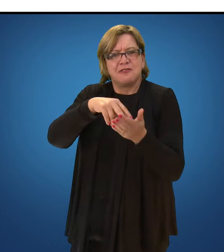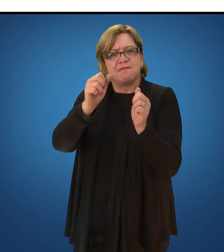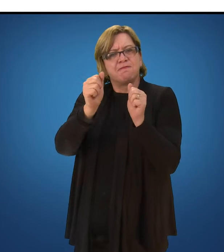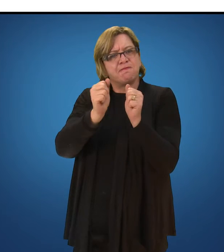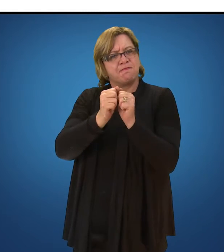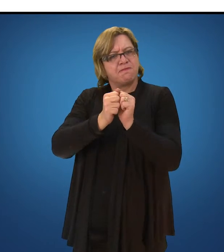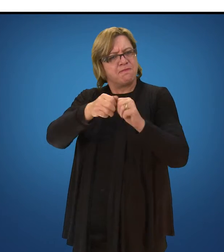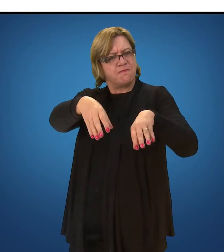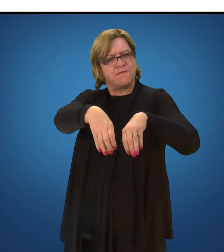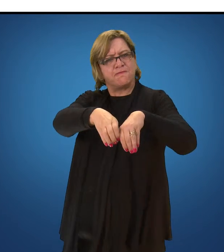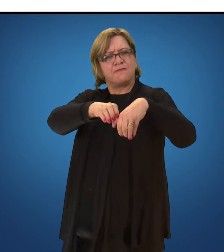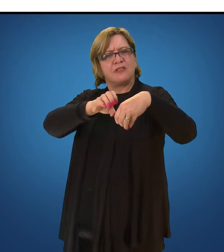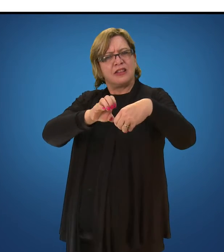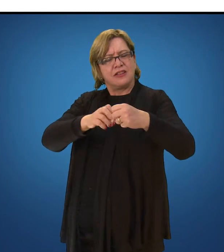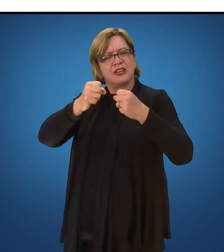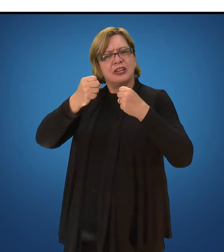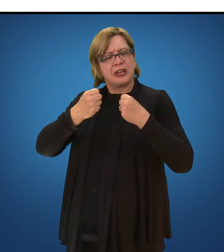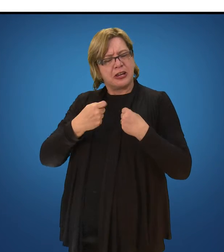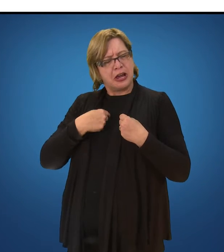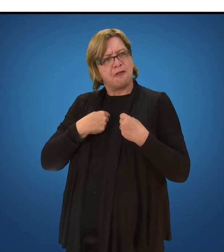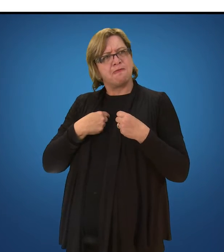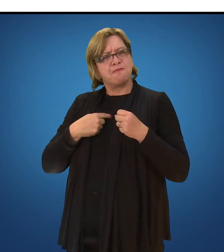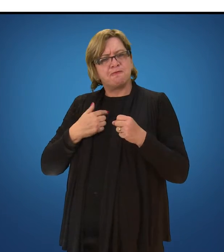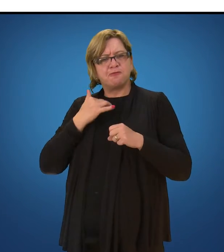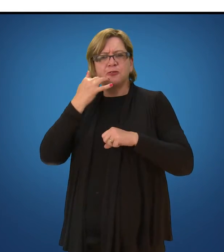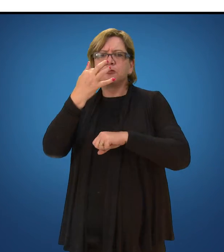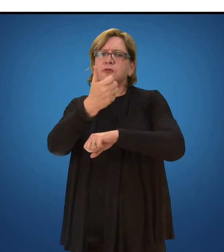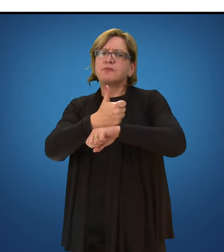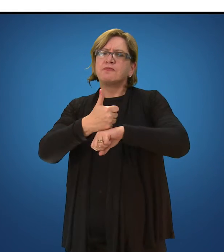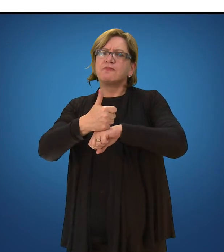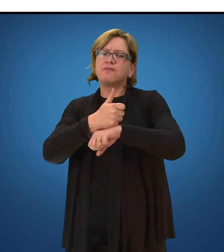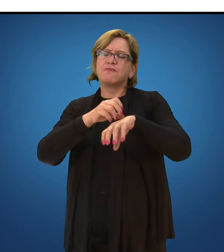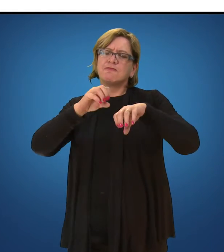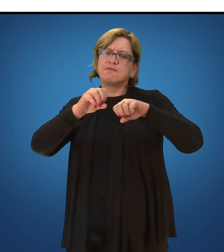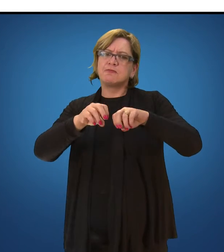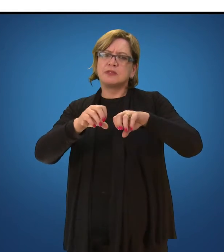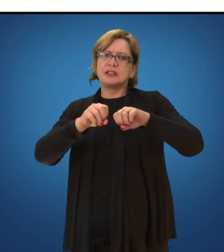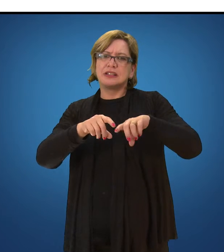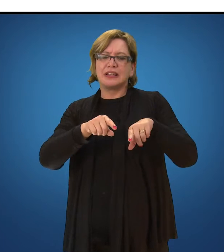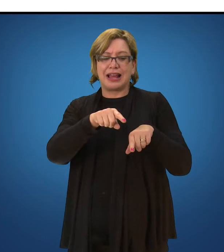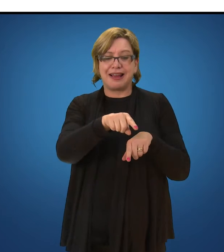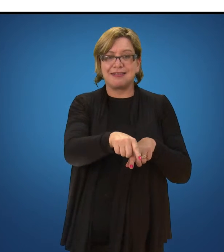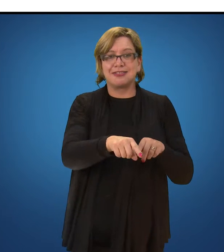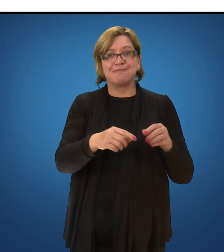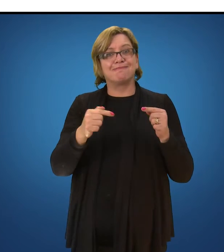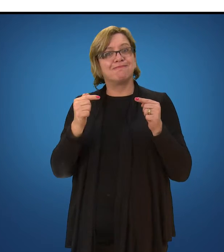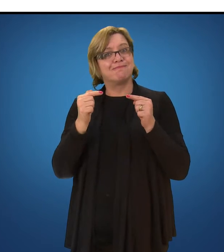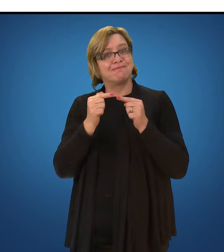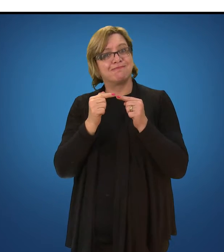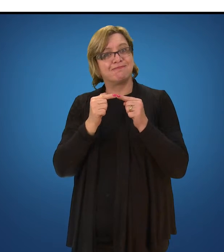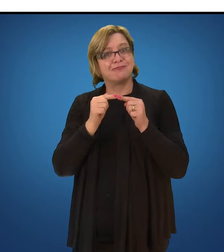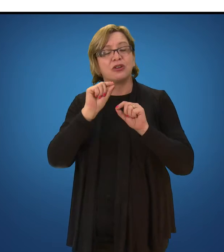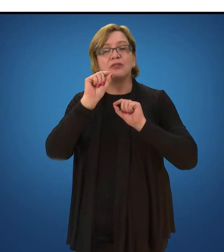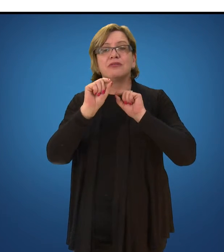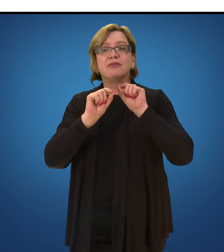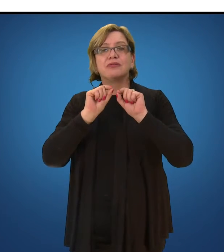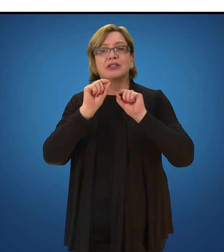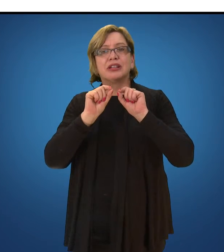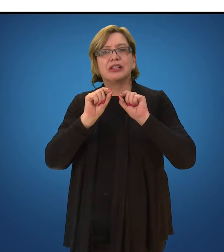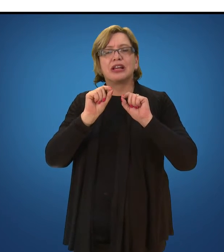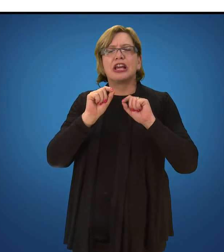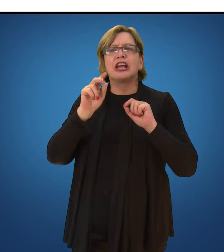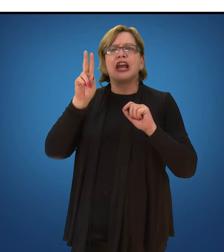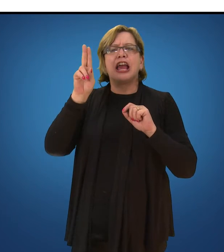em uma formação que permita você levar a cabo essa tarefa. Esse meio tem a ver, então, com aquilo que foi a